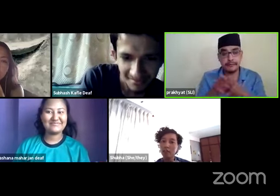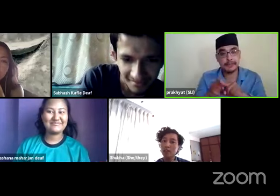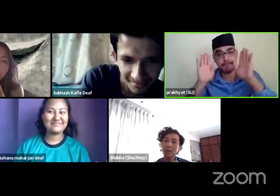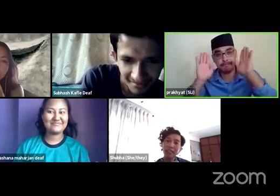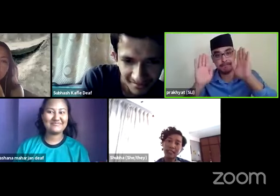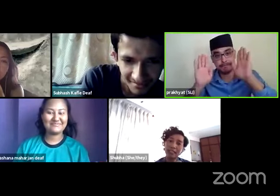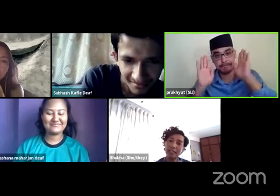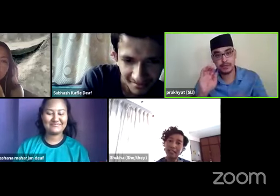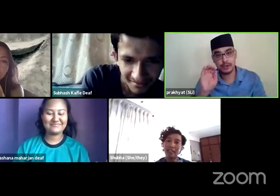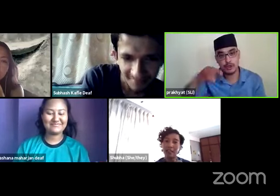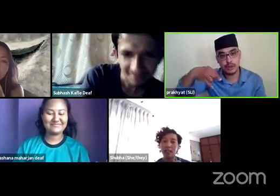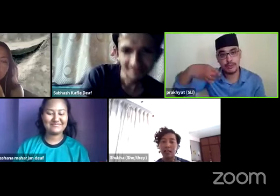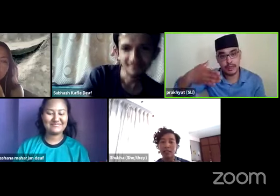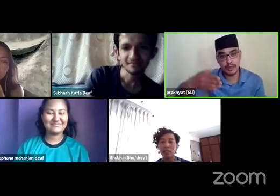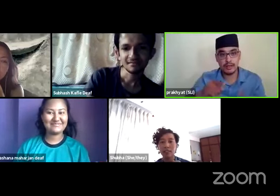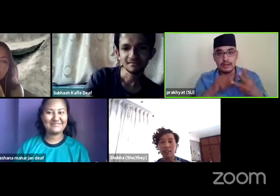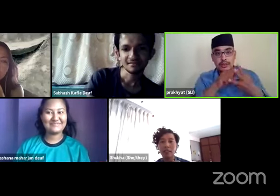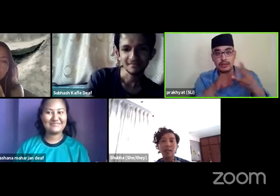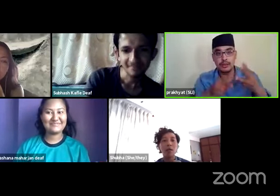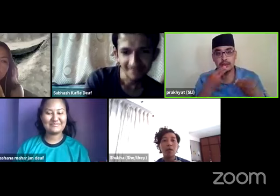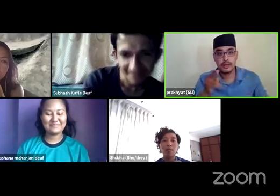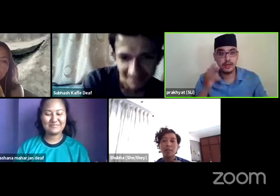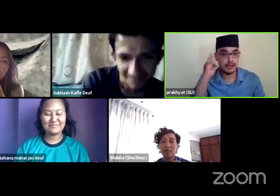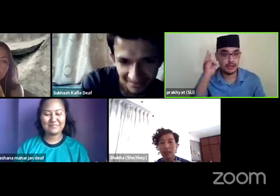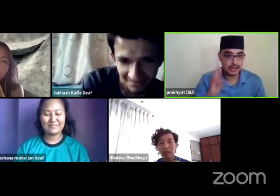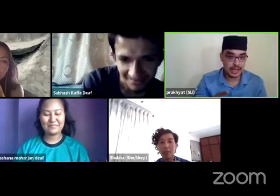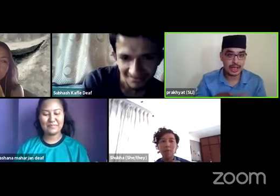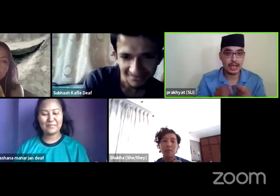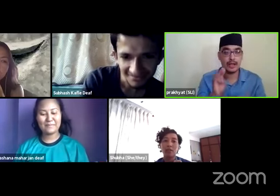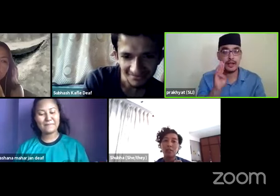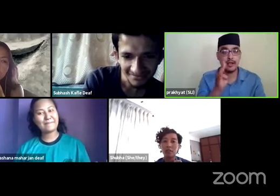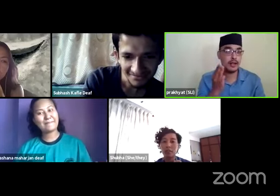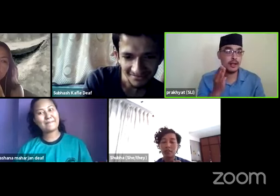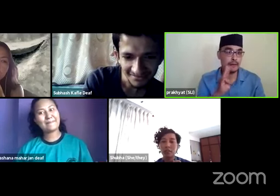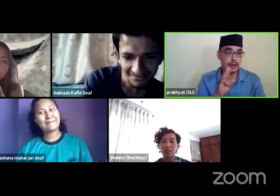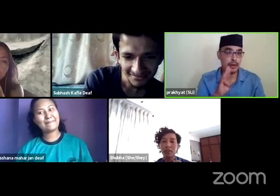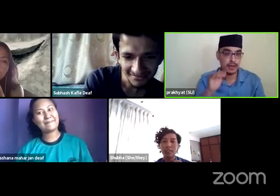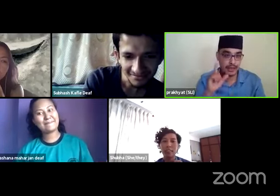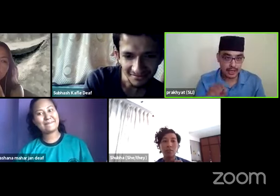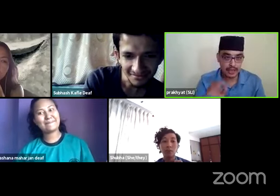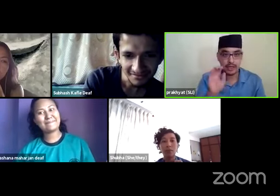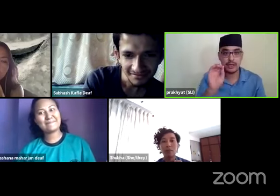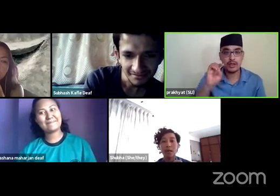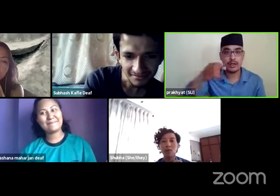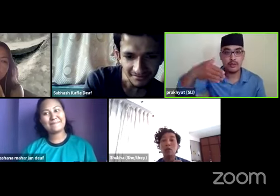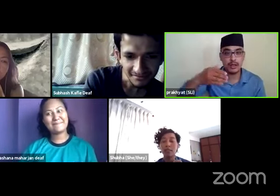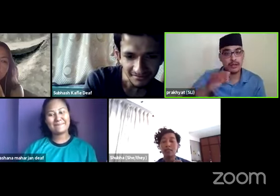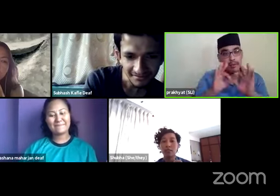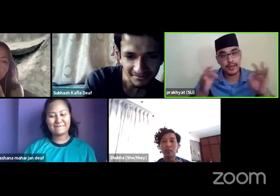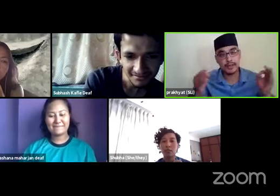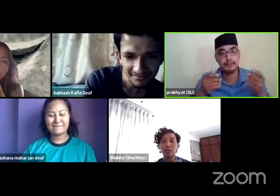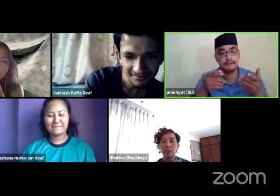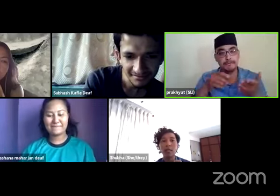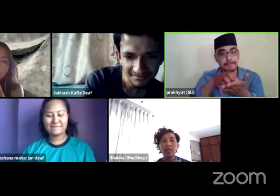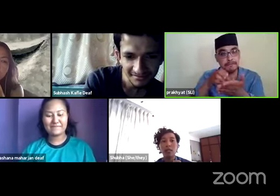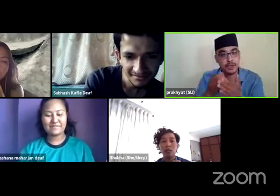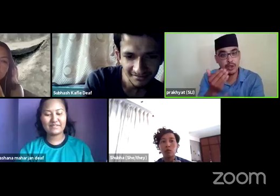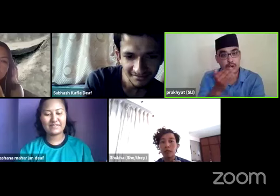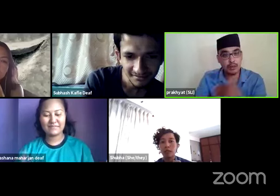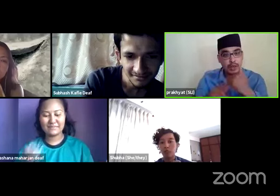र सबै तिनैजना साथीहरूको लागि, रसना, ममता अनि सफल, जसले चाहिँ यो विभिन्न पाटो अरू डिजेबिलिटीको